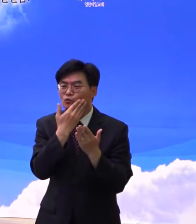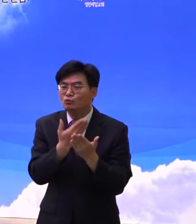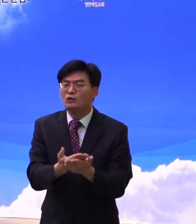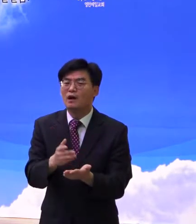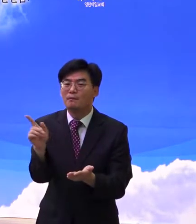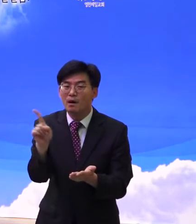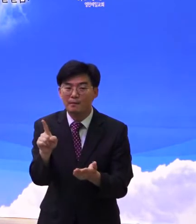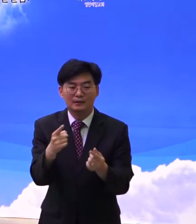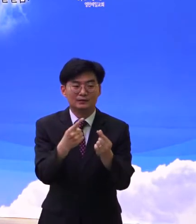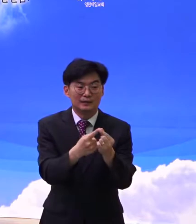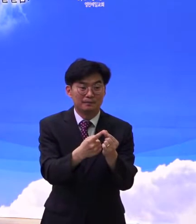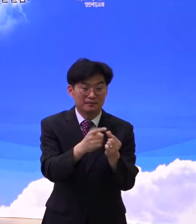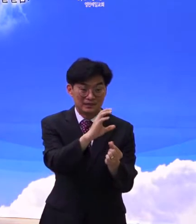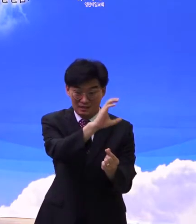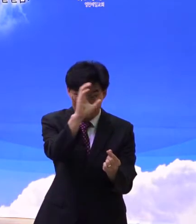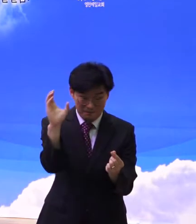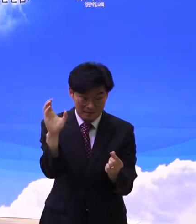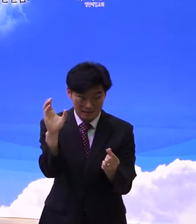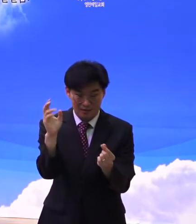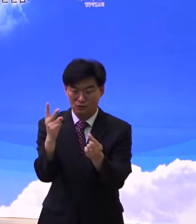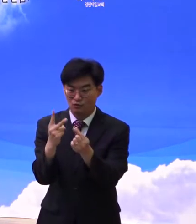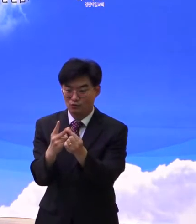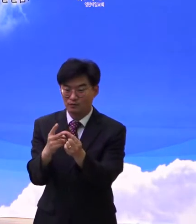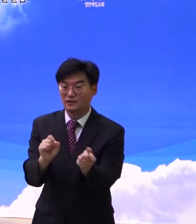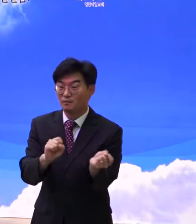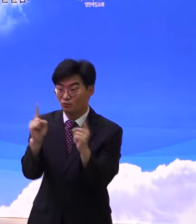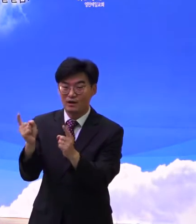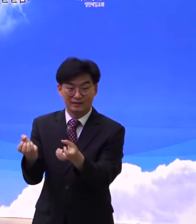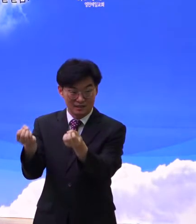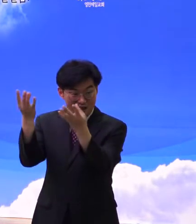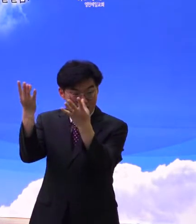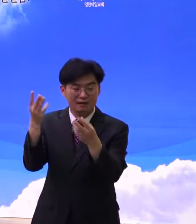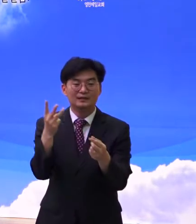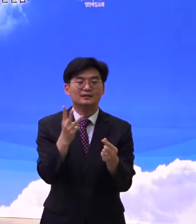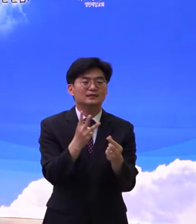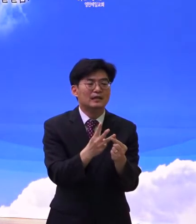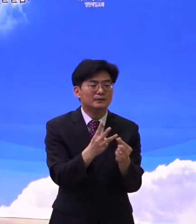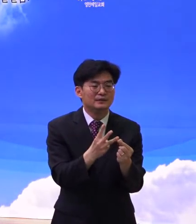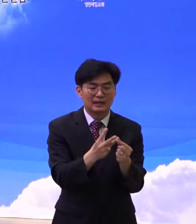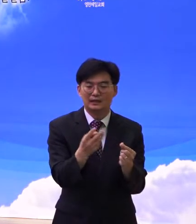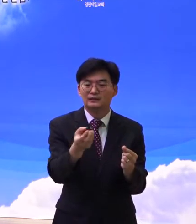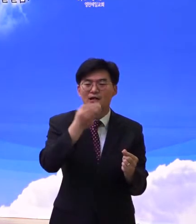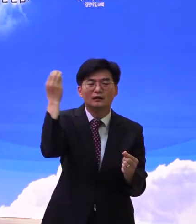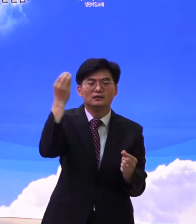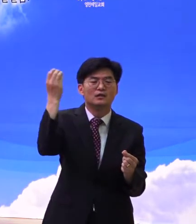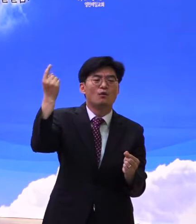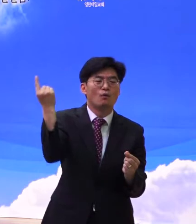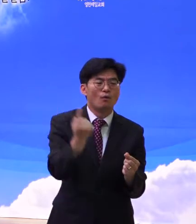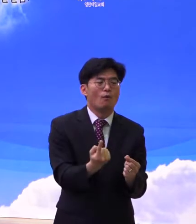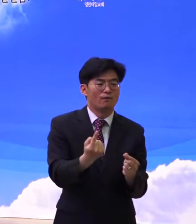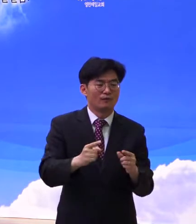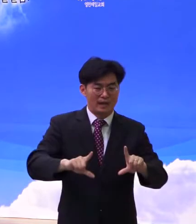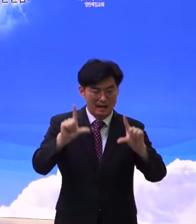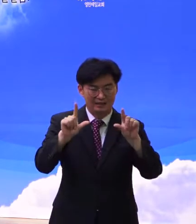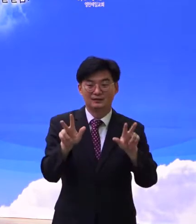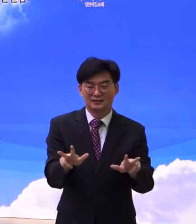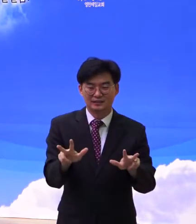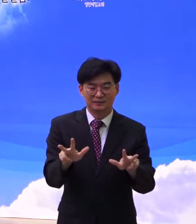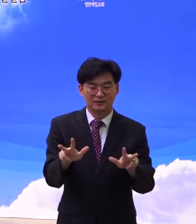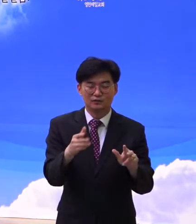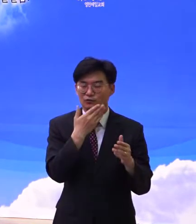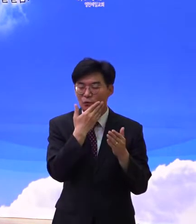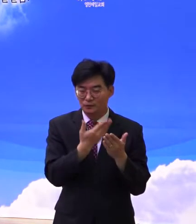성령 강림주일입니다. 이 성령 강림절은, 성령 강림주일은 교회가 탄생한 날이죠. 교회가 생기겠다고 한다면